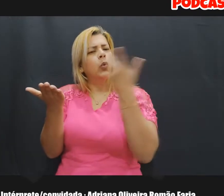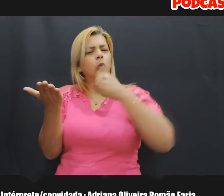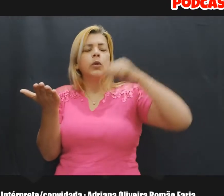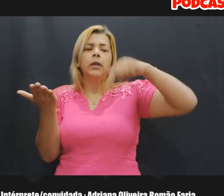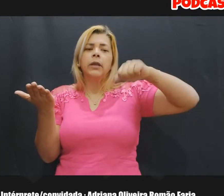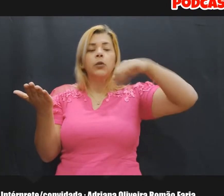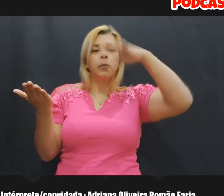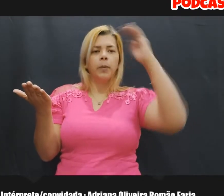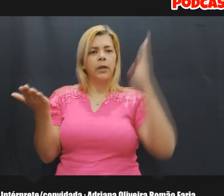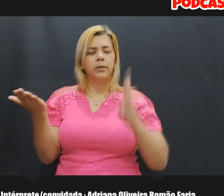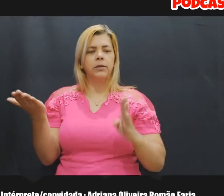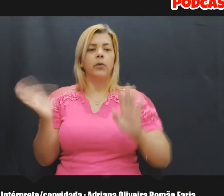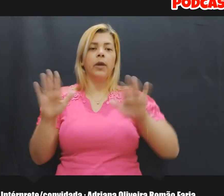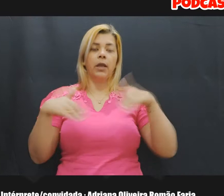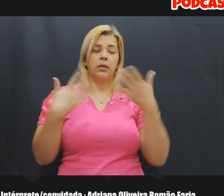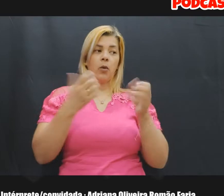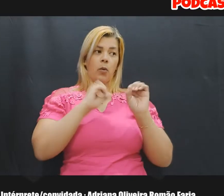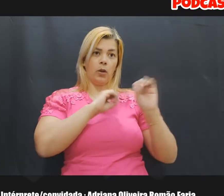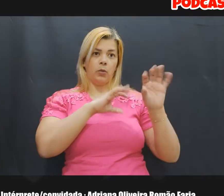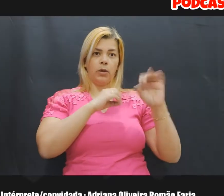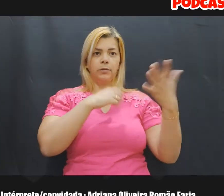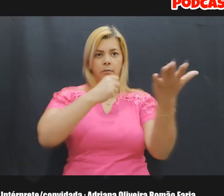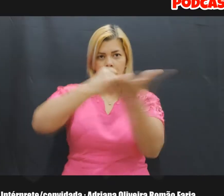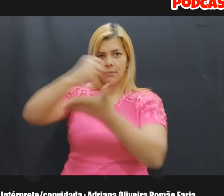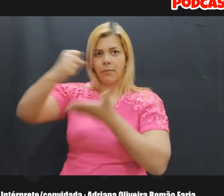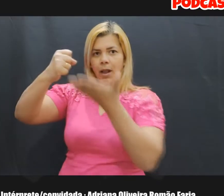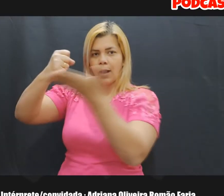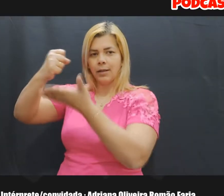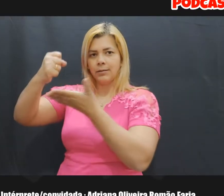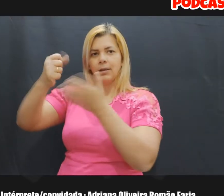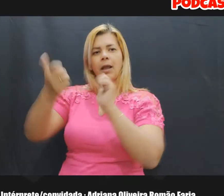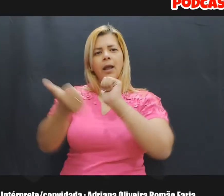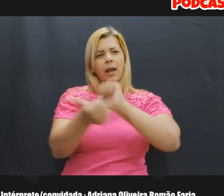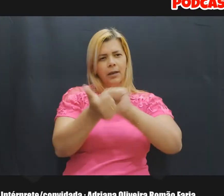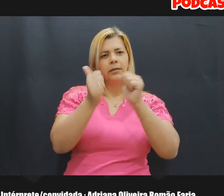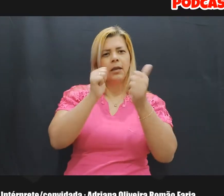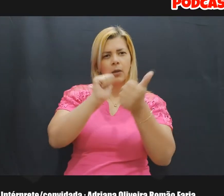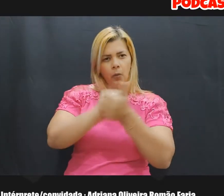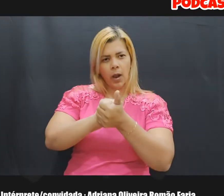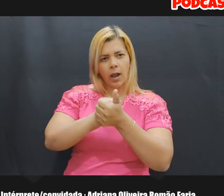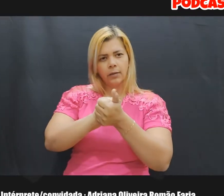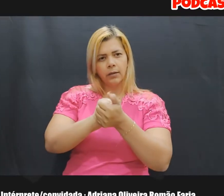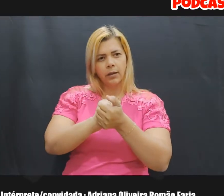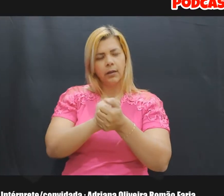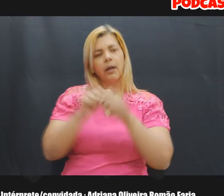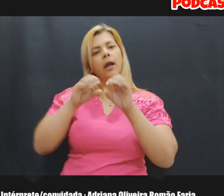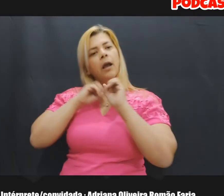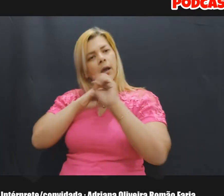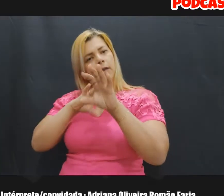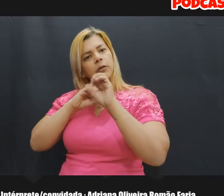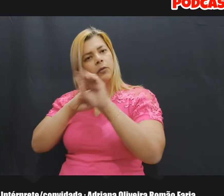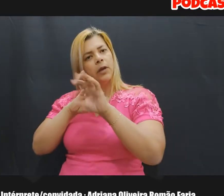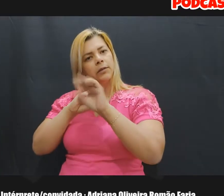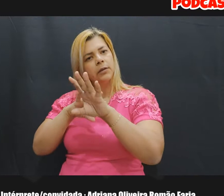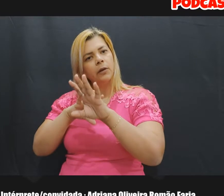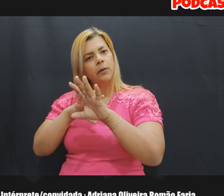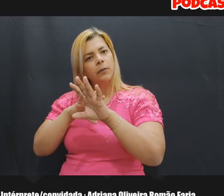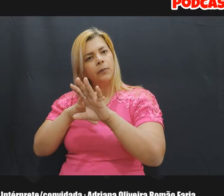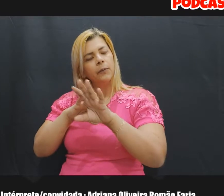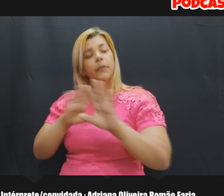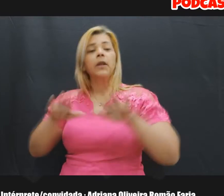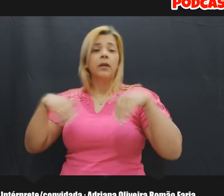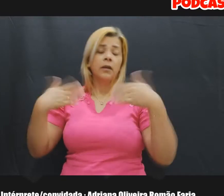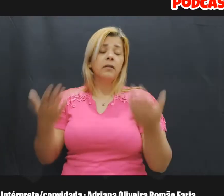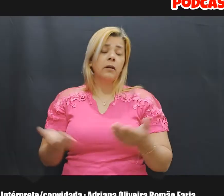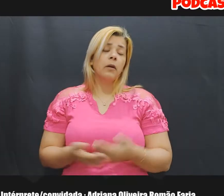brasileira, tanto que na área da educação básica é a educação inclusiva, e tange a inserção